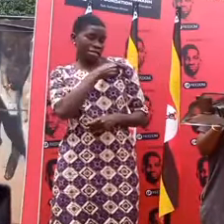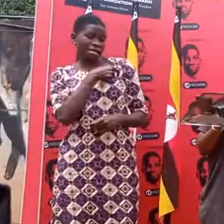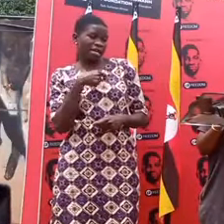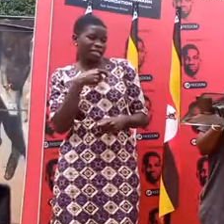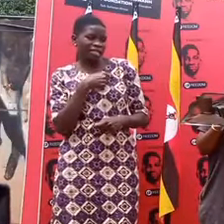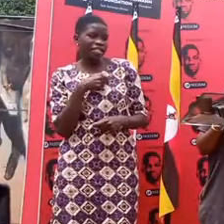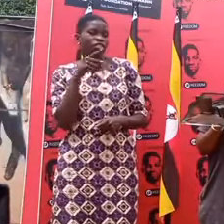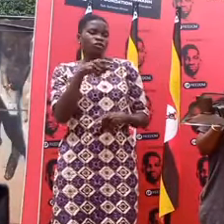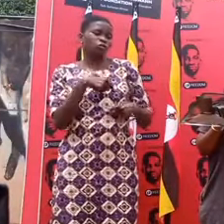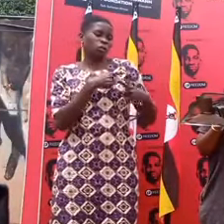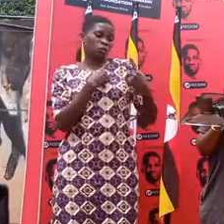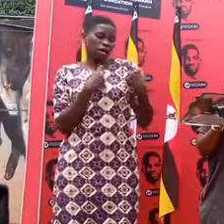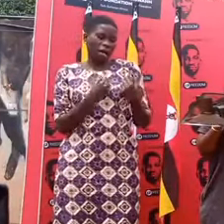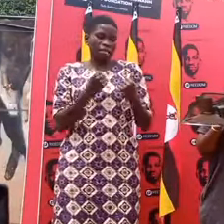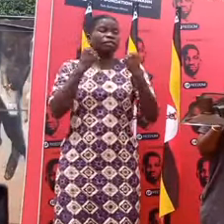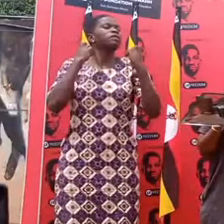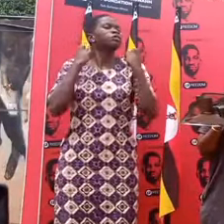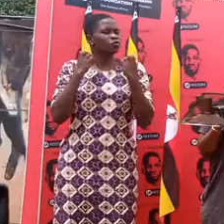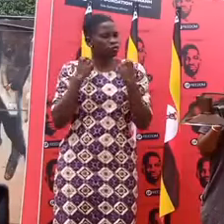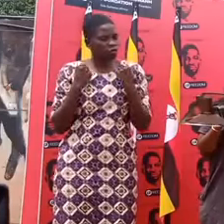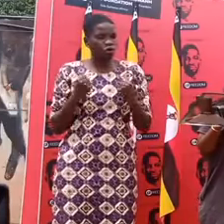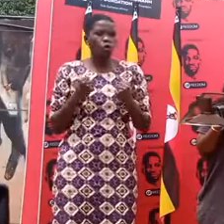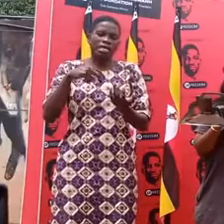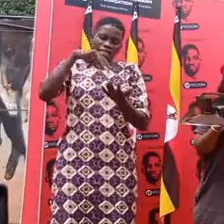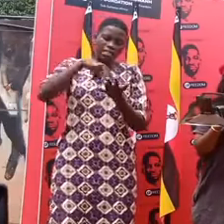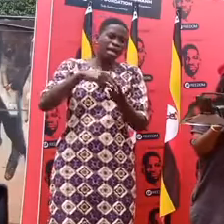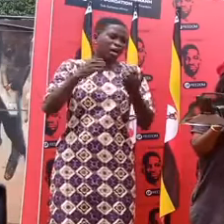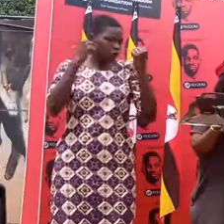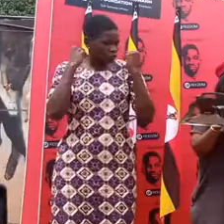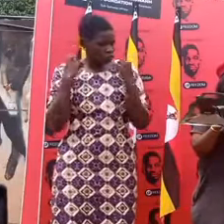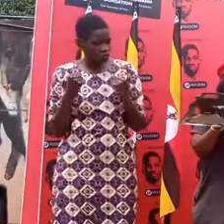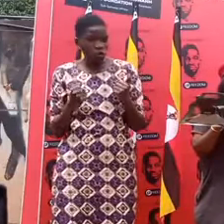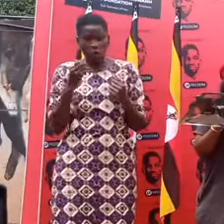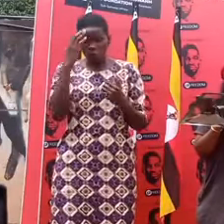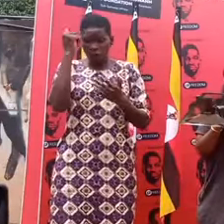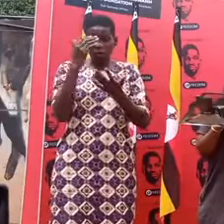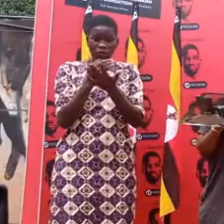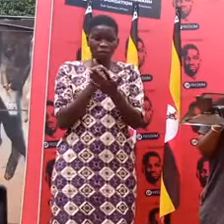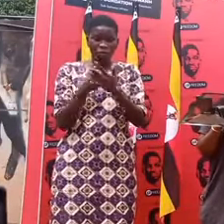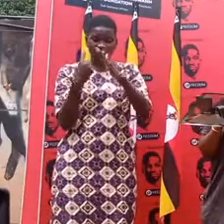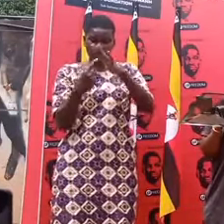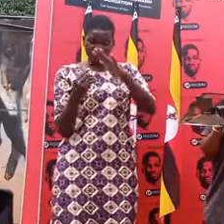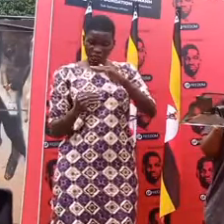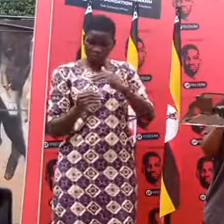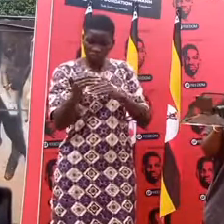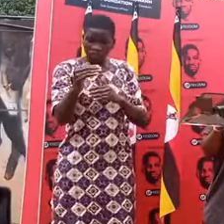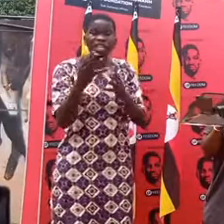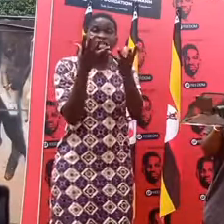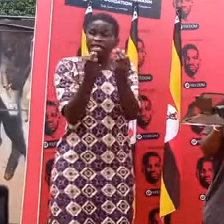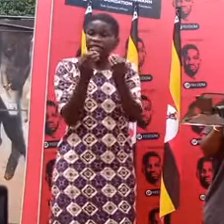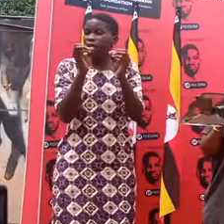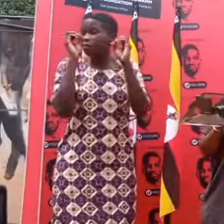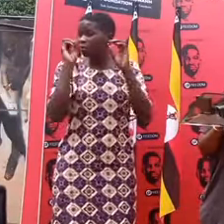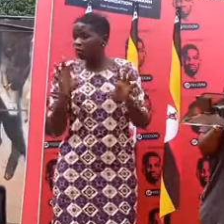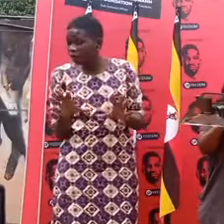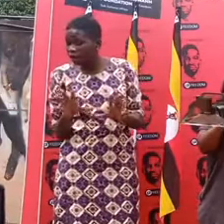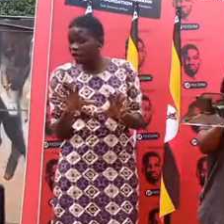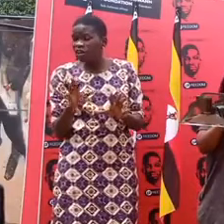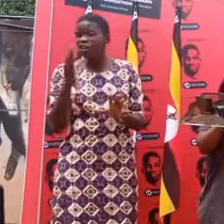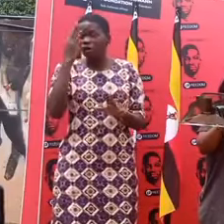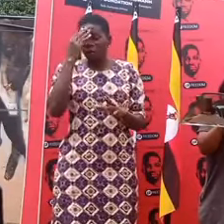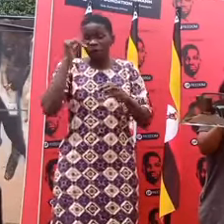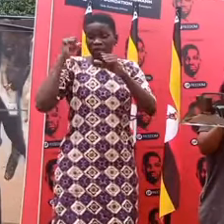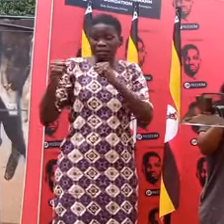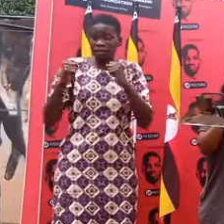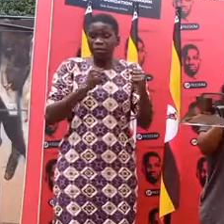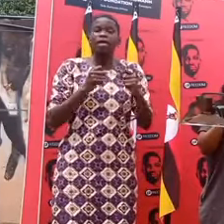kuhu. Mbe kutitila kubange mbea jetulimu egenda. Tegena ubani yangu na hitu jako ya mwenye mbea. Masa mwenye